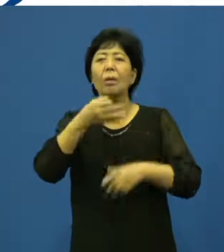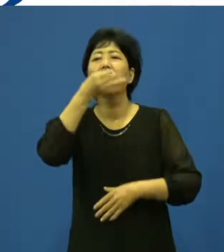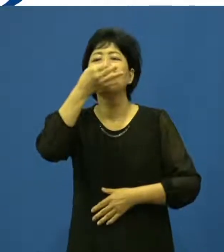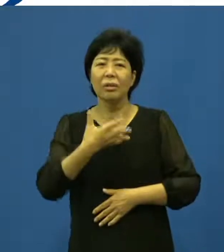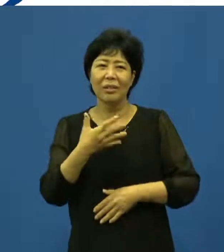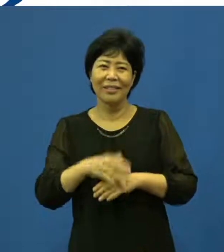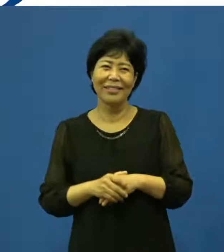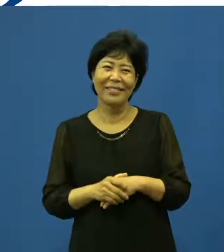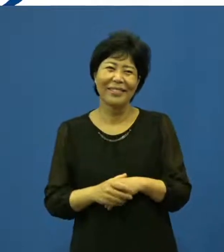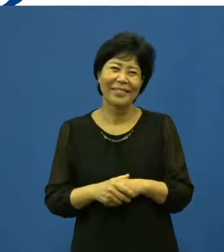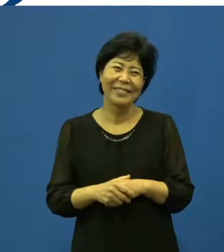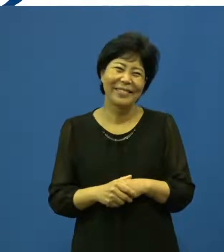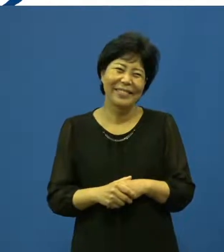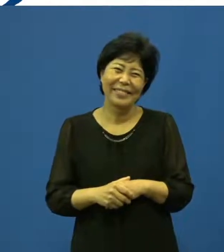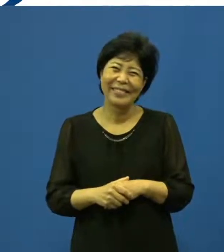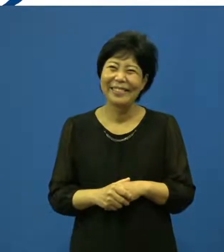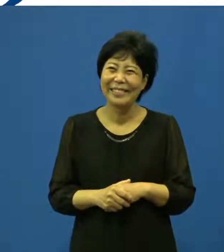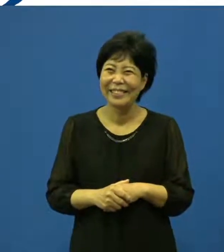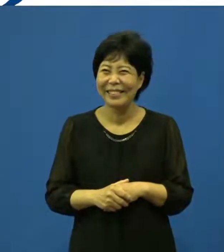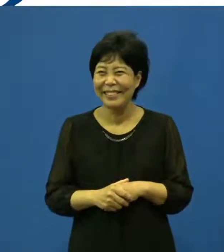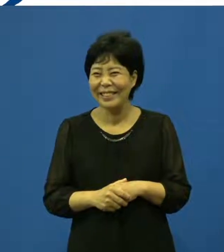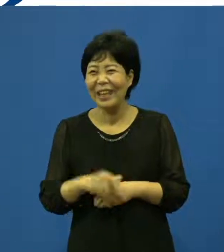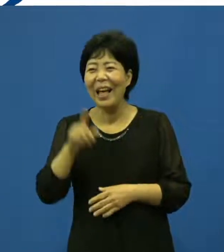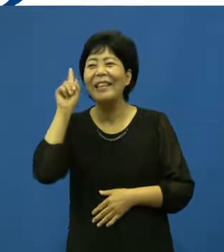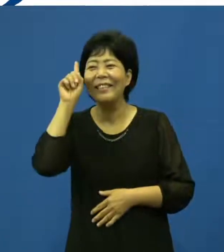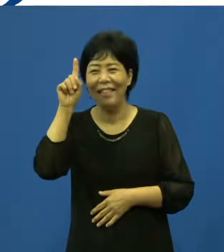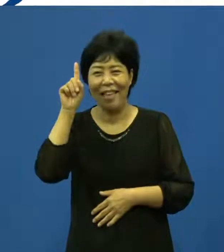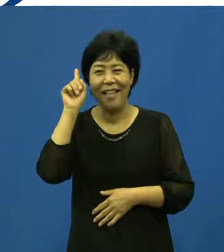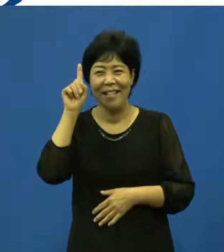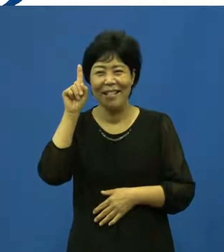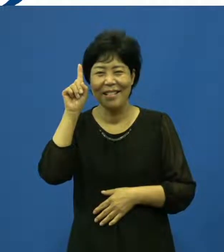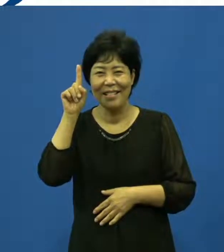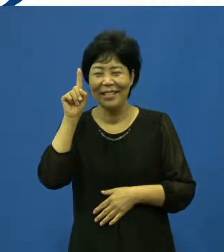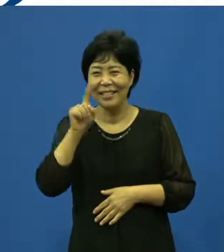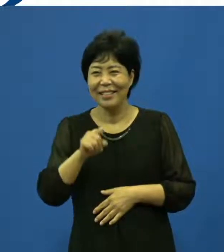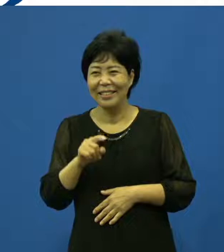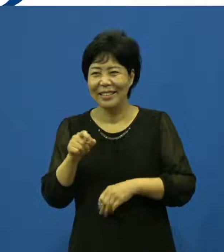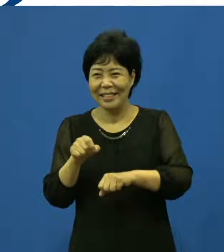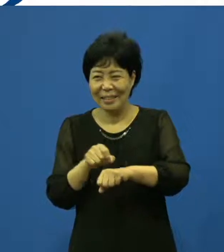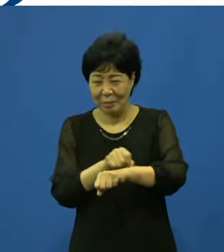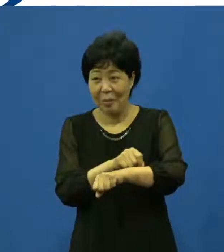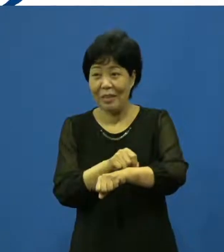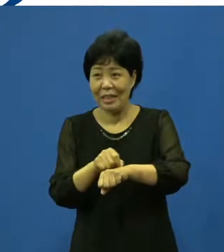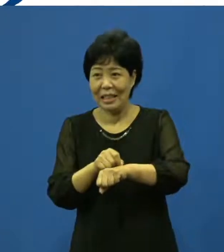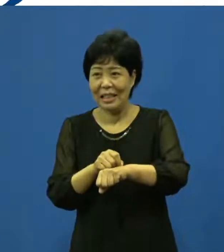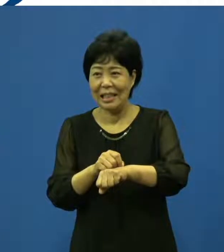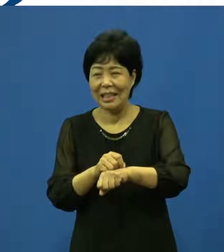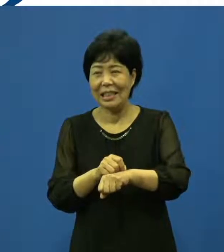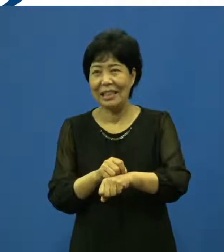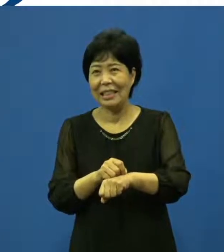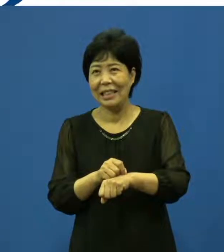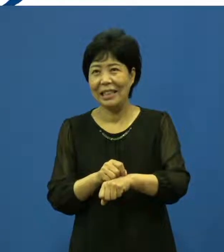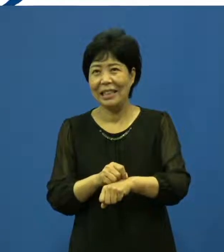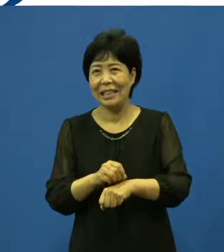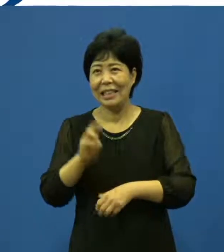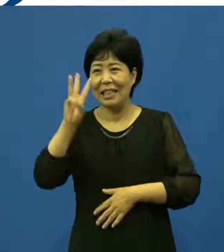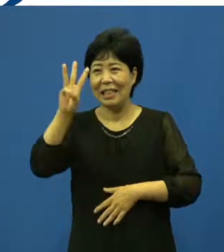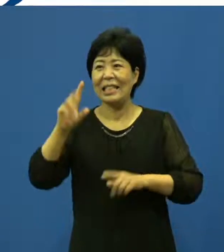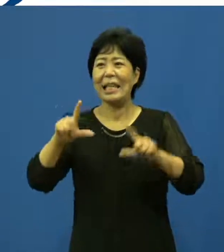오랫동안 해보는 경험에 하면 내일 아침은 이제 힘든데 특별히 이제 내일이 3일이거든요. 작심이 3일.